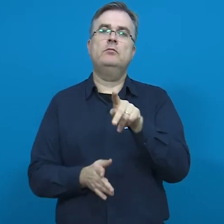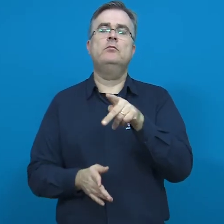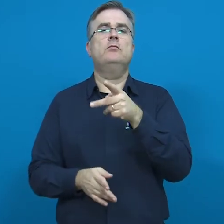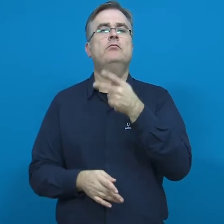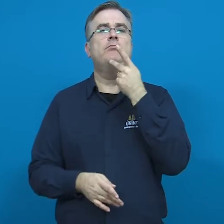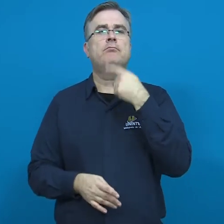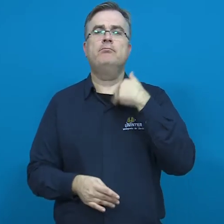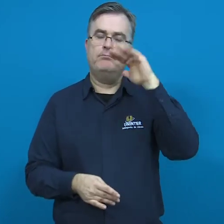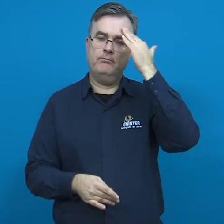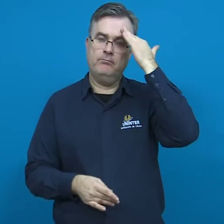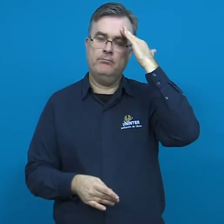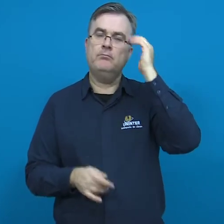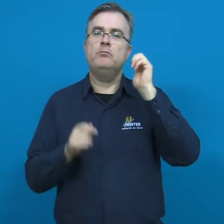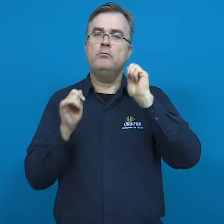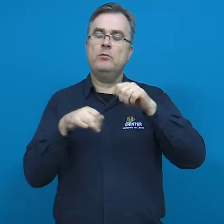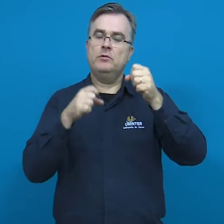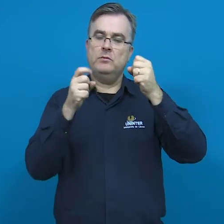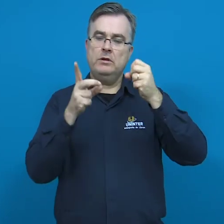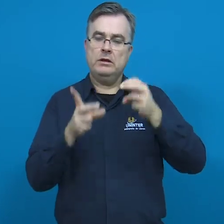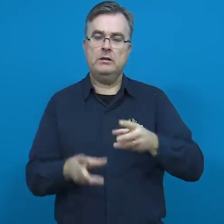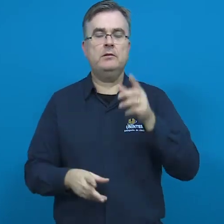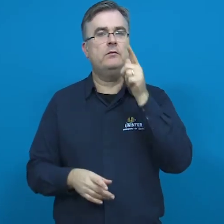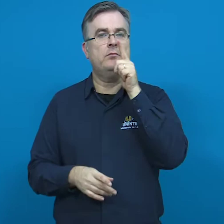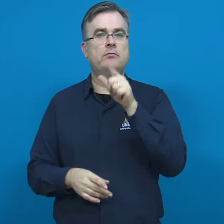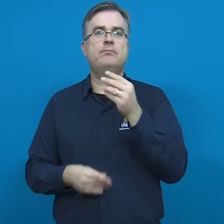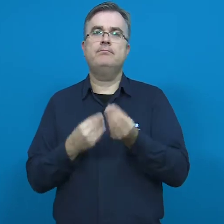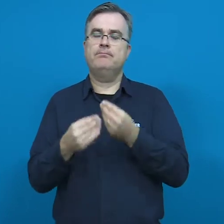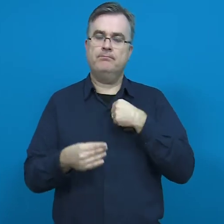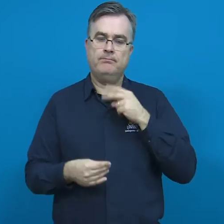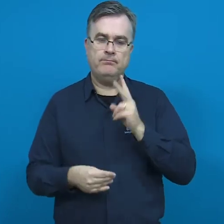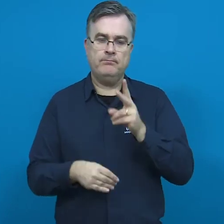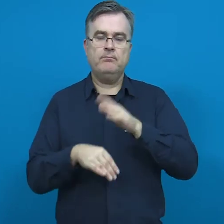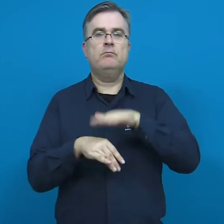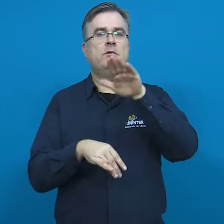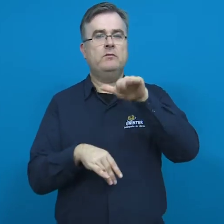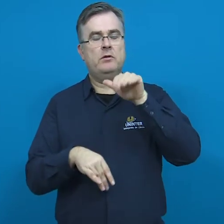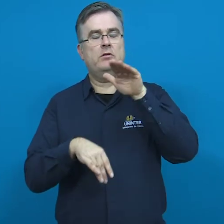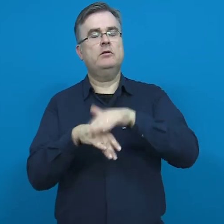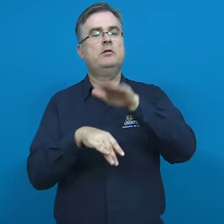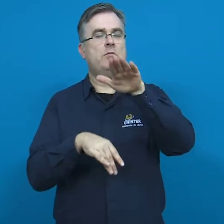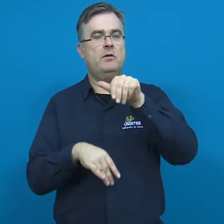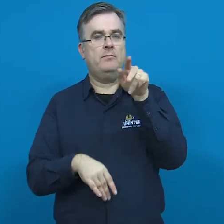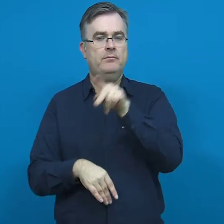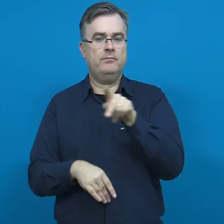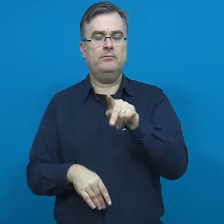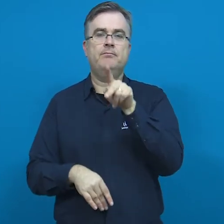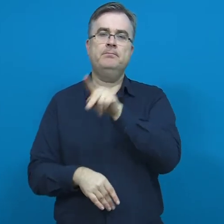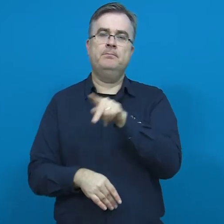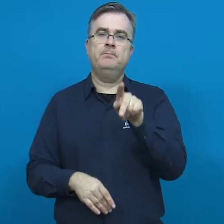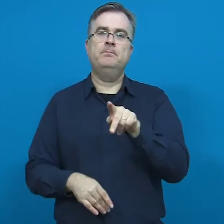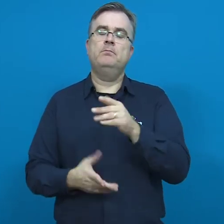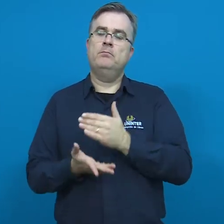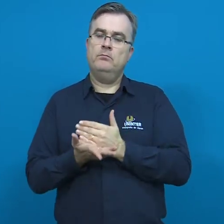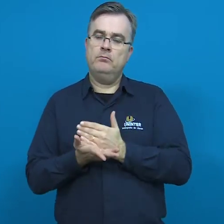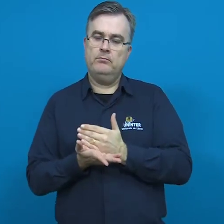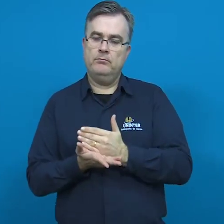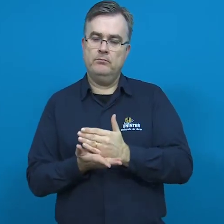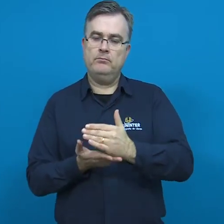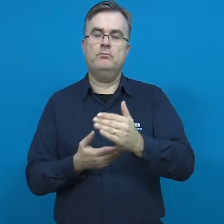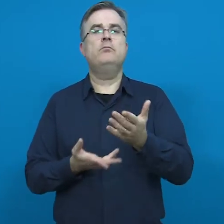para o professor e falava: professor, eu não entendi, pode explicar de novo? Então eu sempre chamava o professor. Aí o